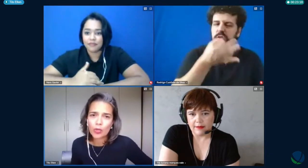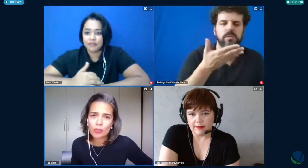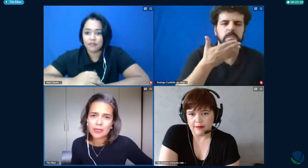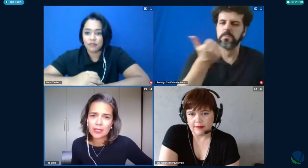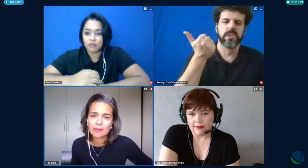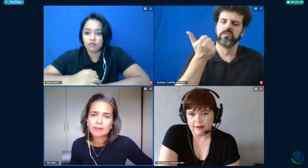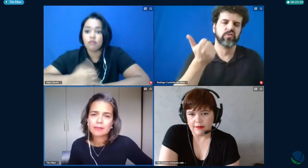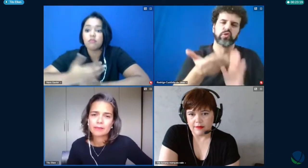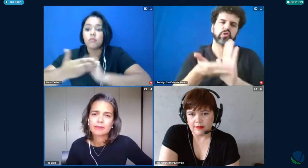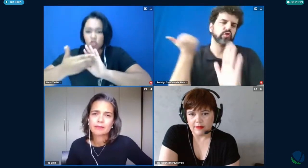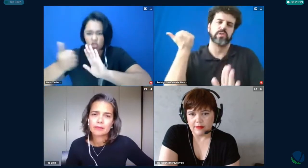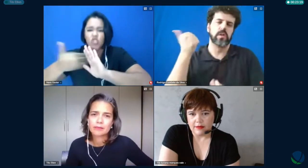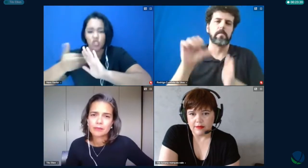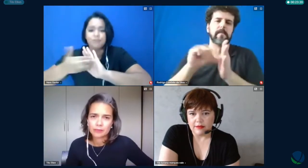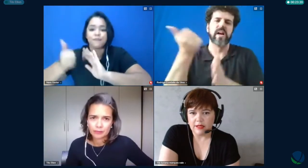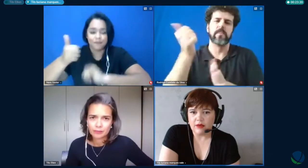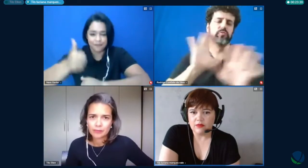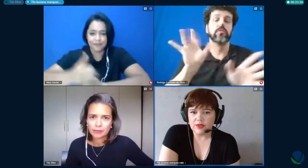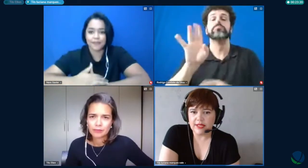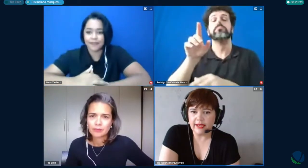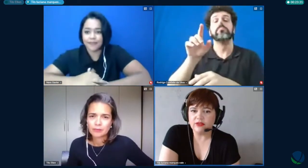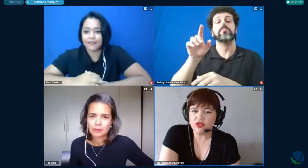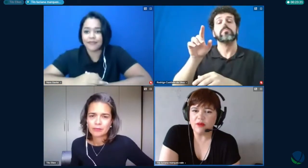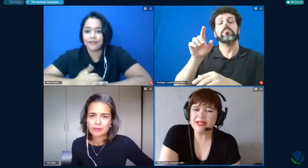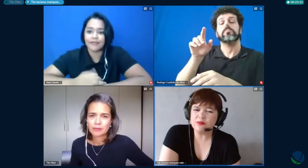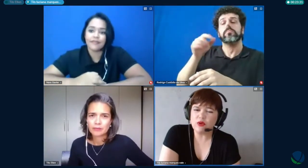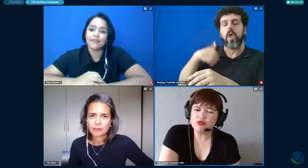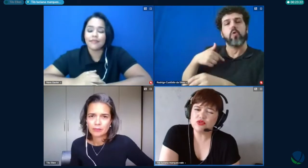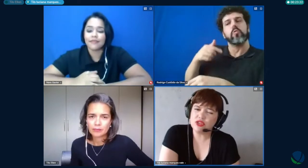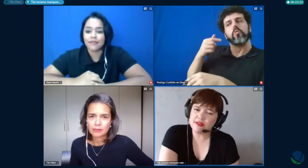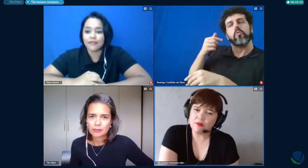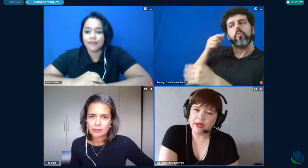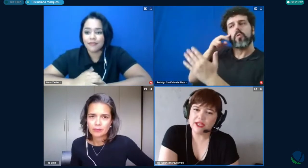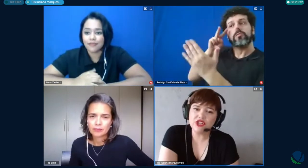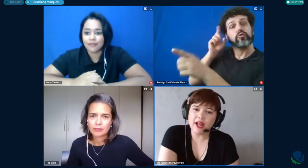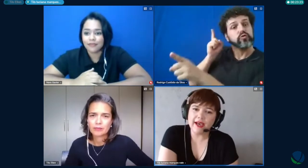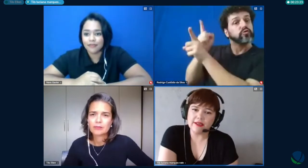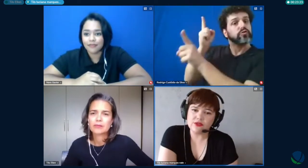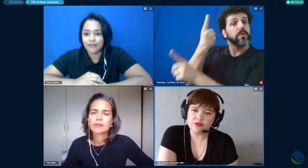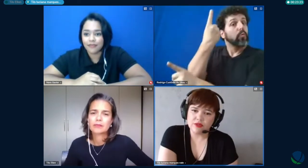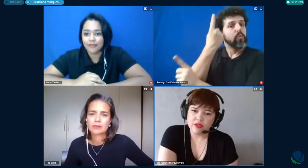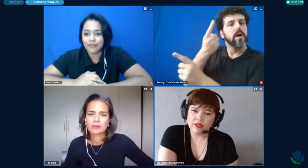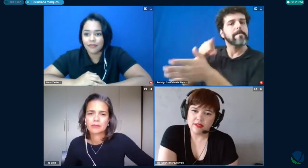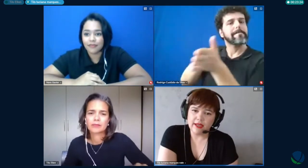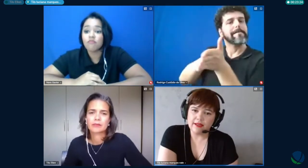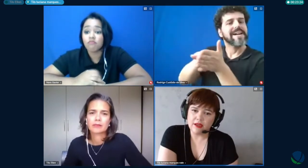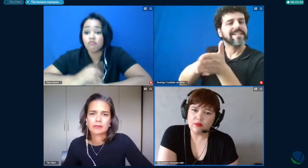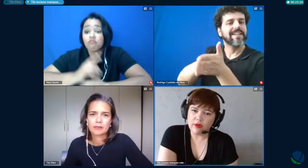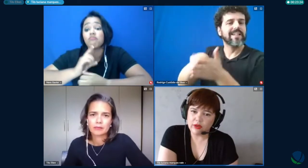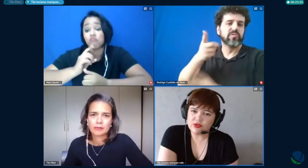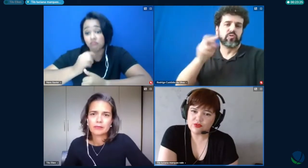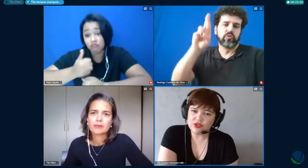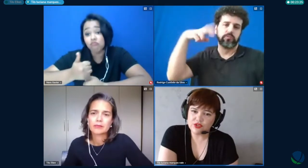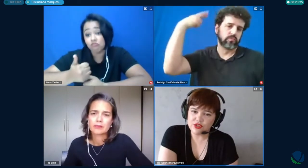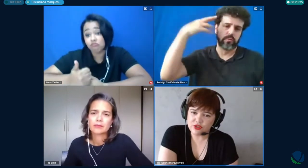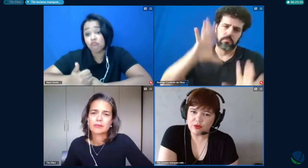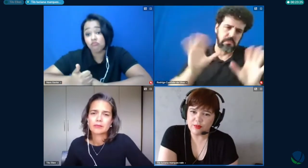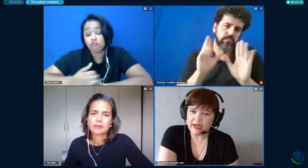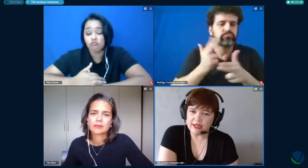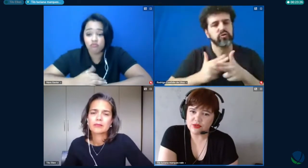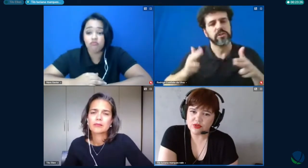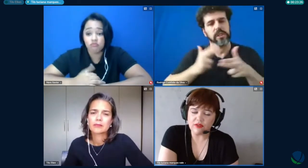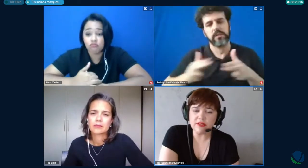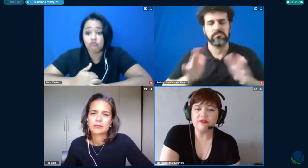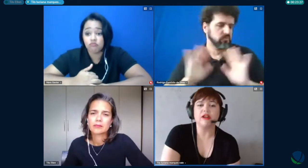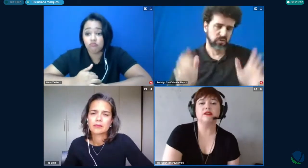eu encontrei. Não, certo. Só mesmo como sugestão para retirar isso. Né? Então, eu